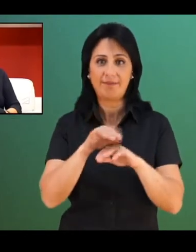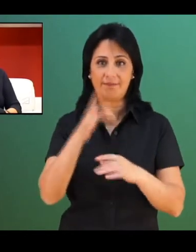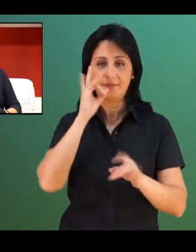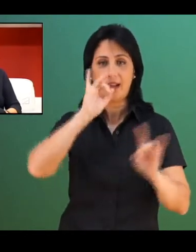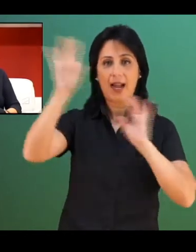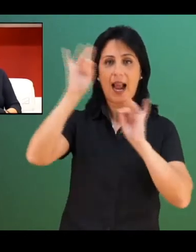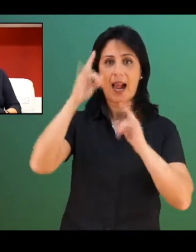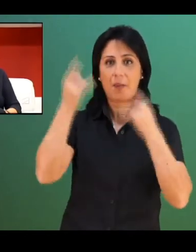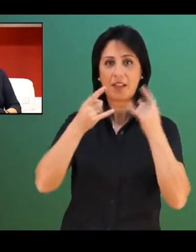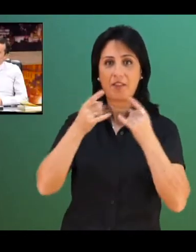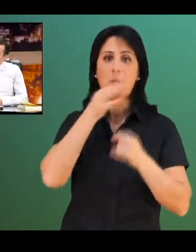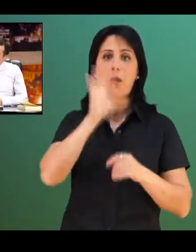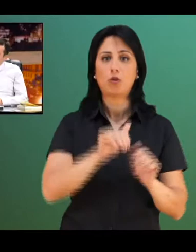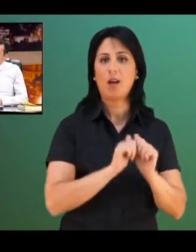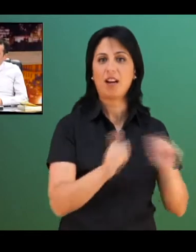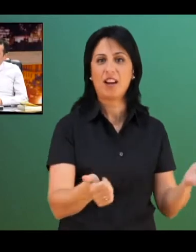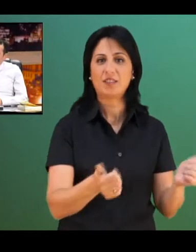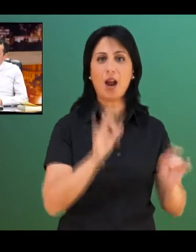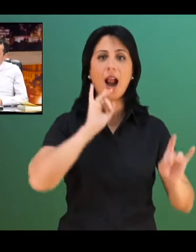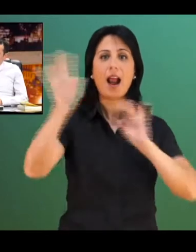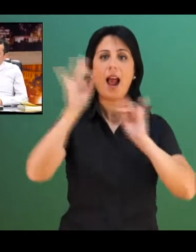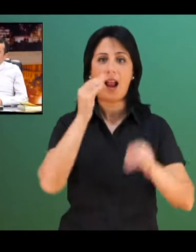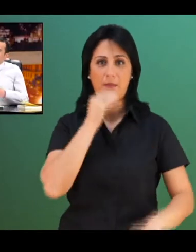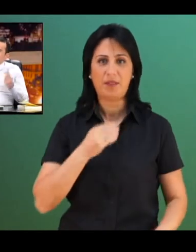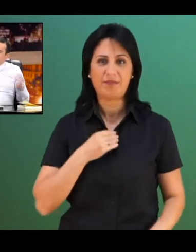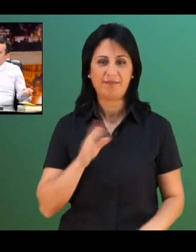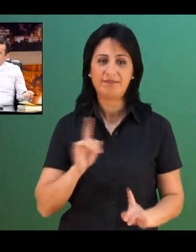გადაცემა პროფილისთვის რატო? იმიტომ რომ ორჯერ უწეს მისვლა.